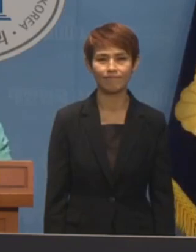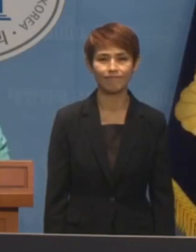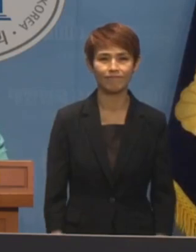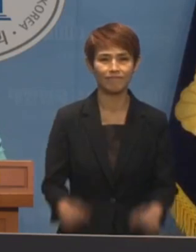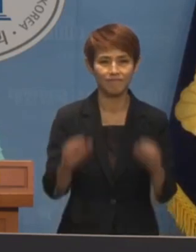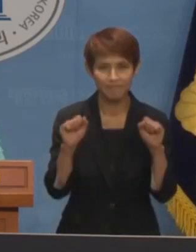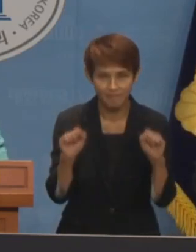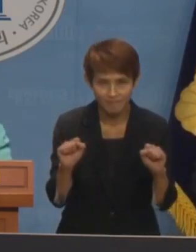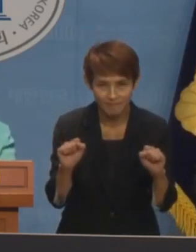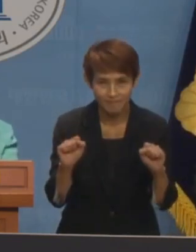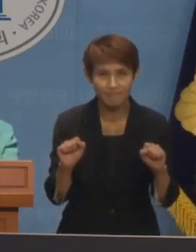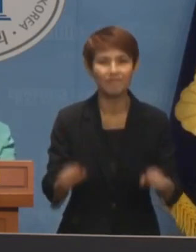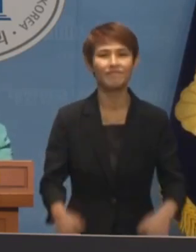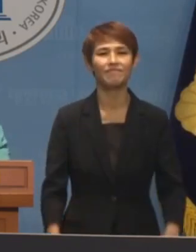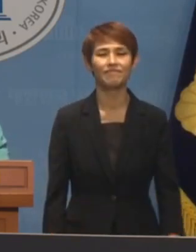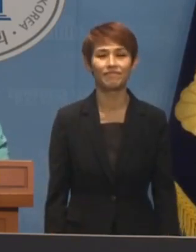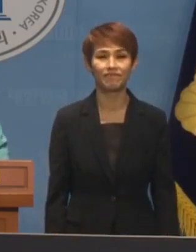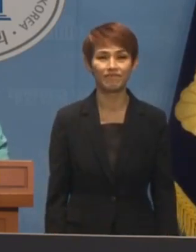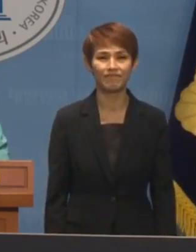안녕하십니까.